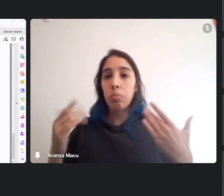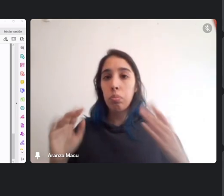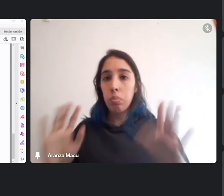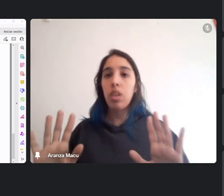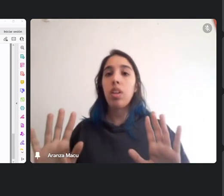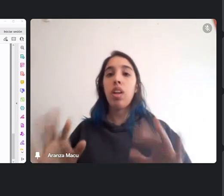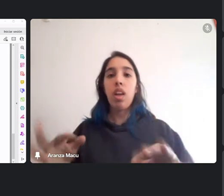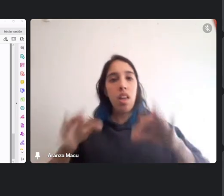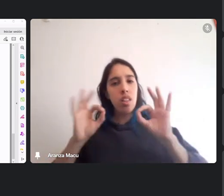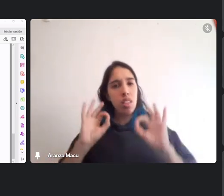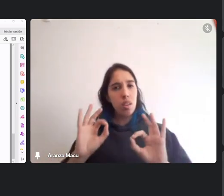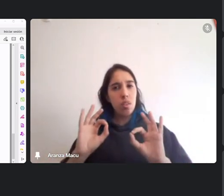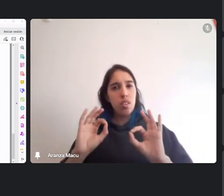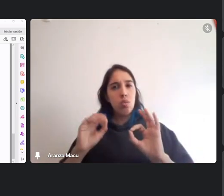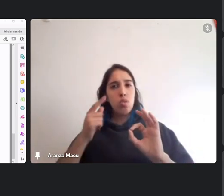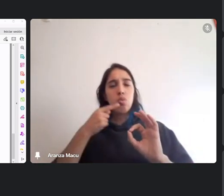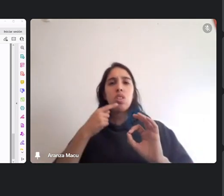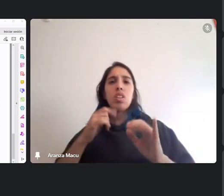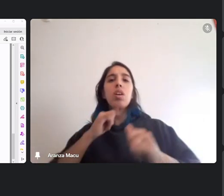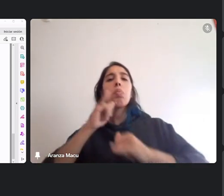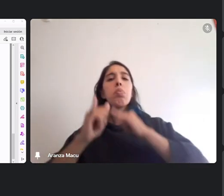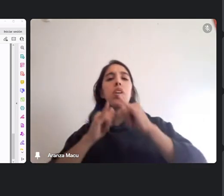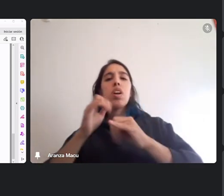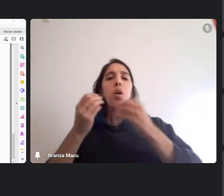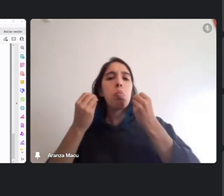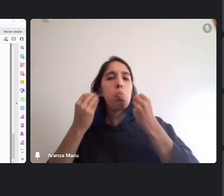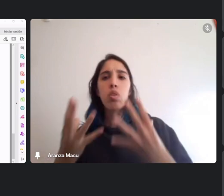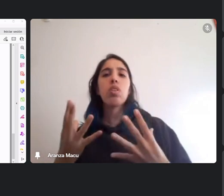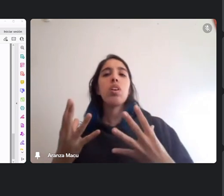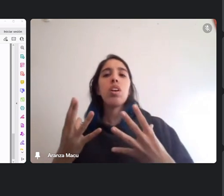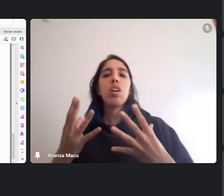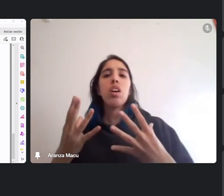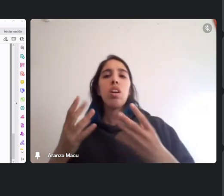argumentos que validen su versión,